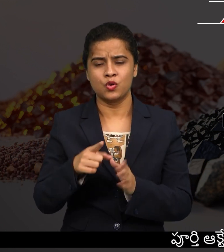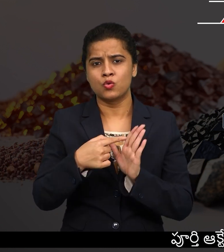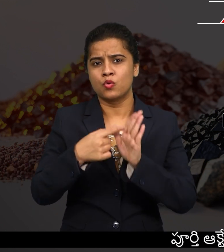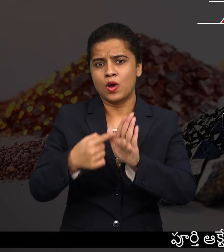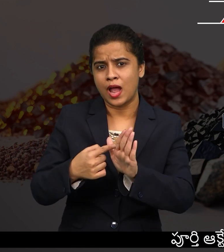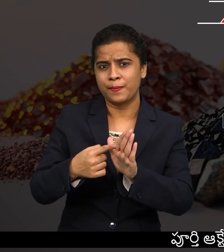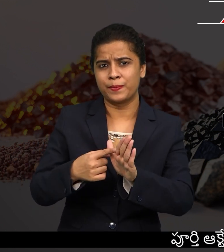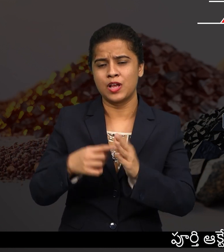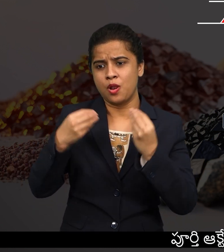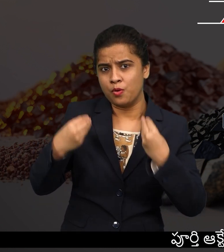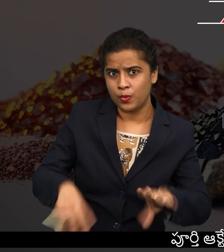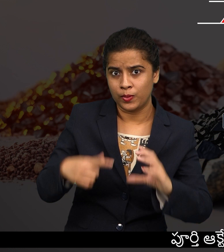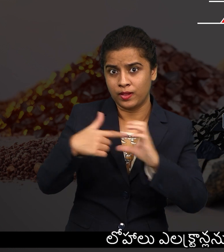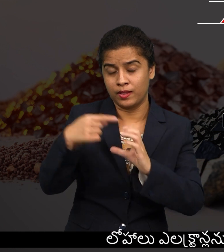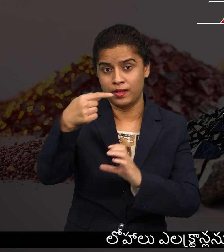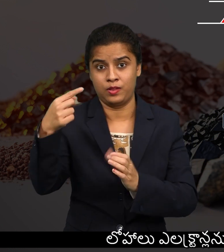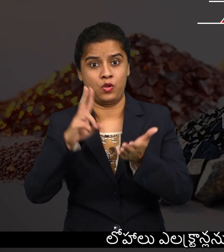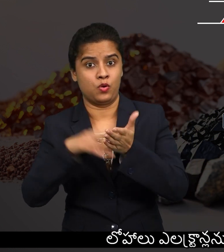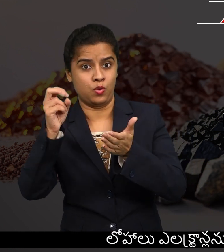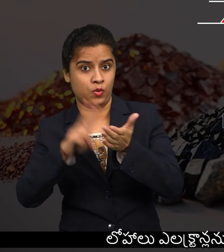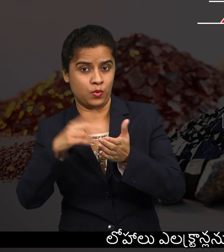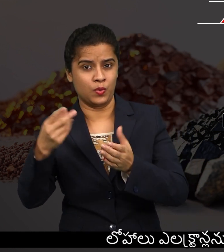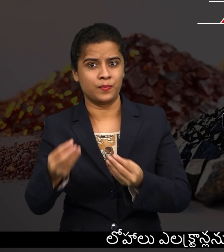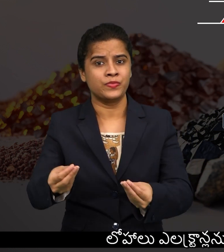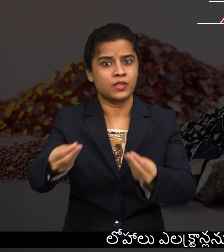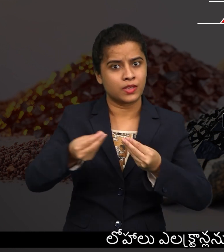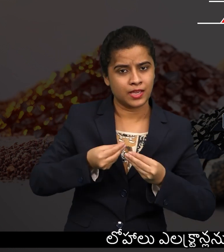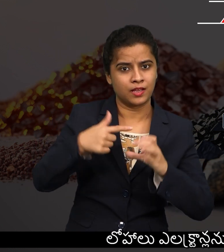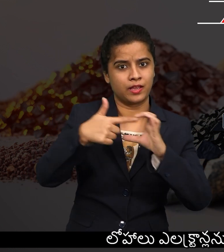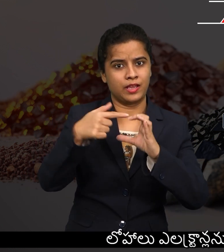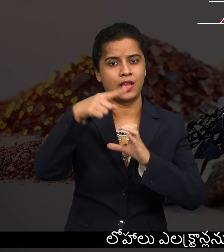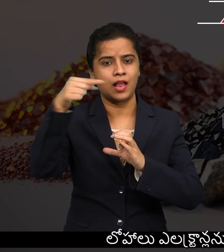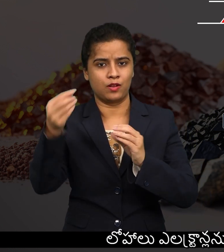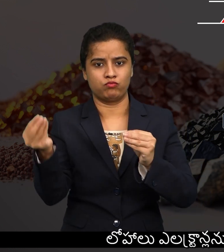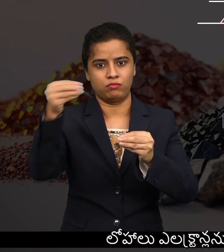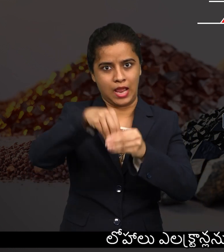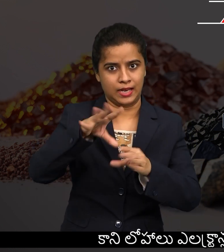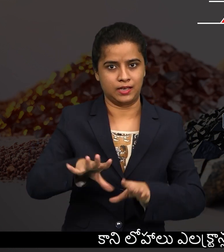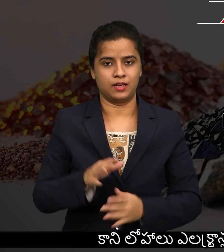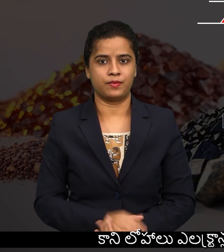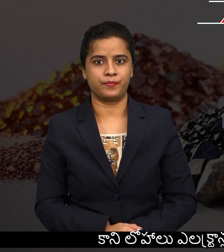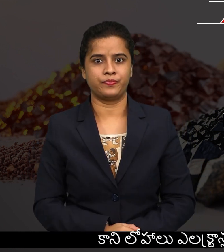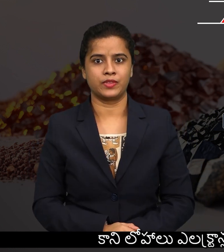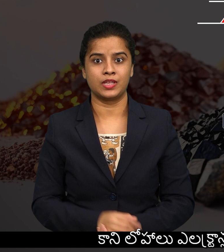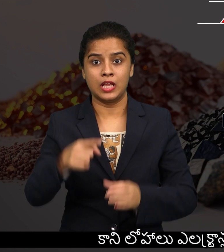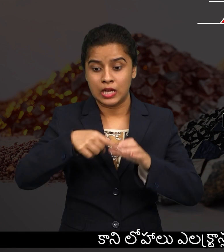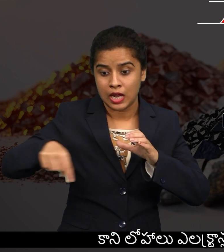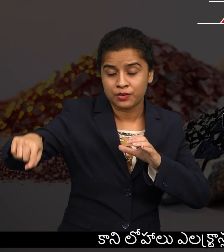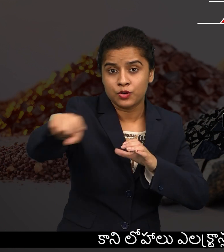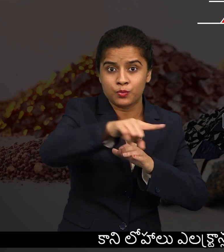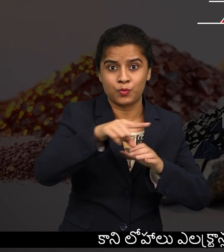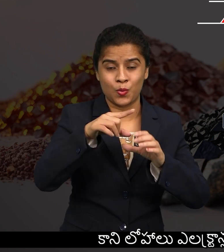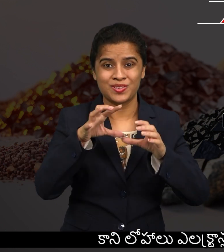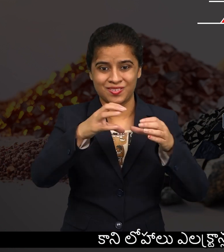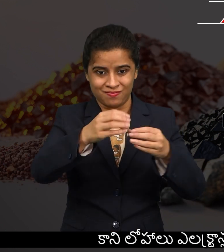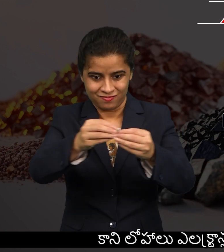యాక్టేట్తో సమీప నోబుల్ గ్యాస్ లోహాలు ఎలక్ట్రాన్లను కోల్పోవడం ద్వారా దీన్ని చేస్తాయి, కానీ లోహాలు